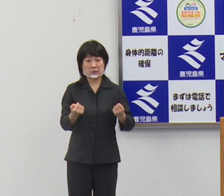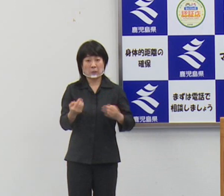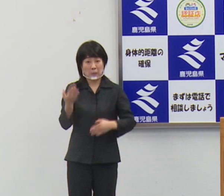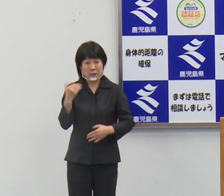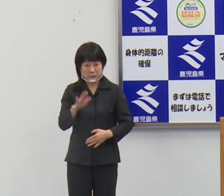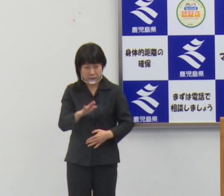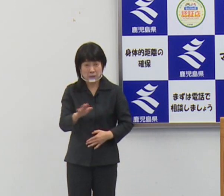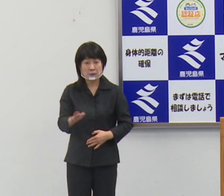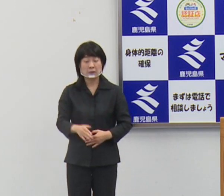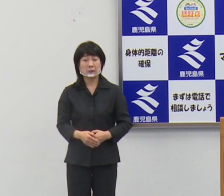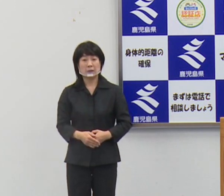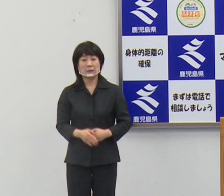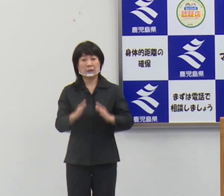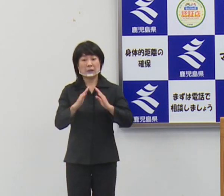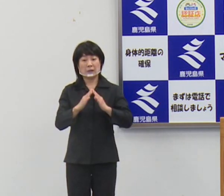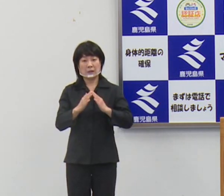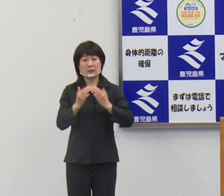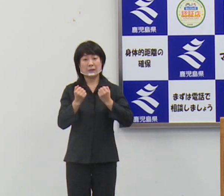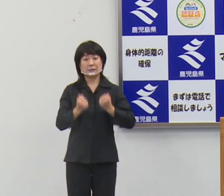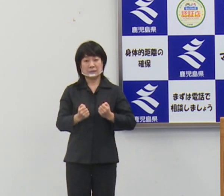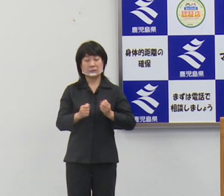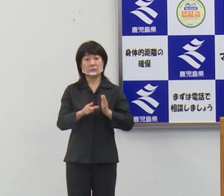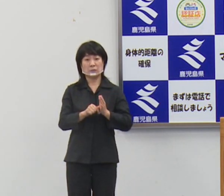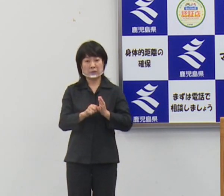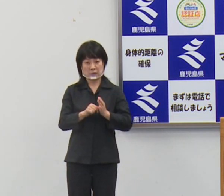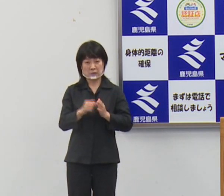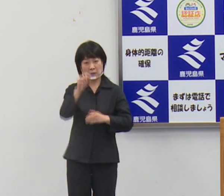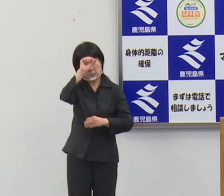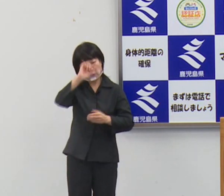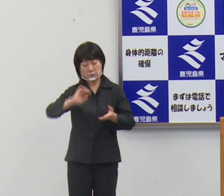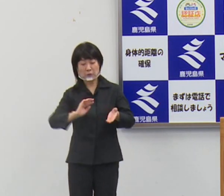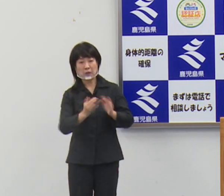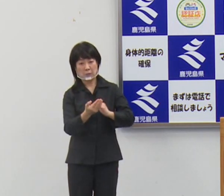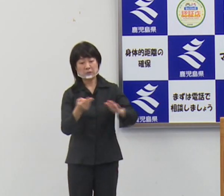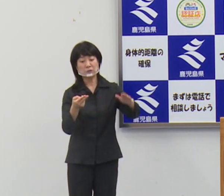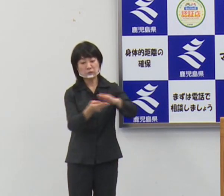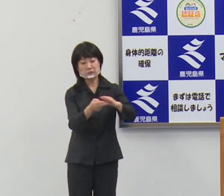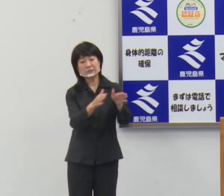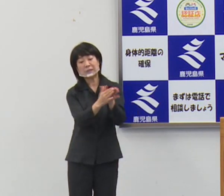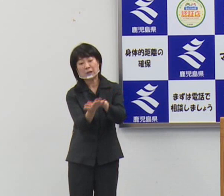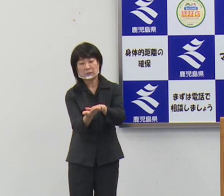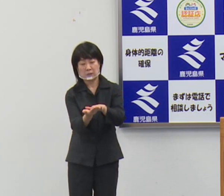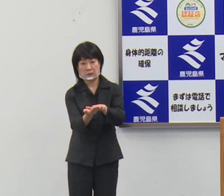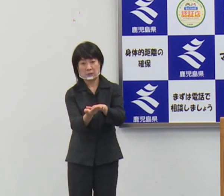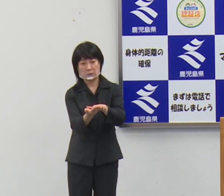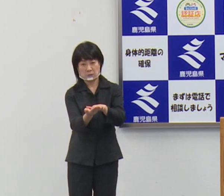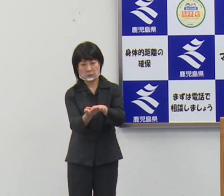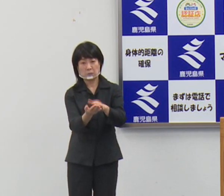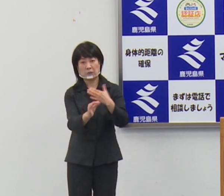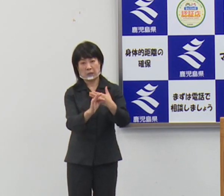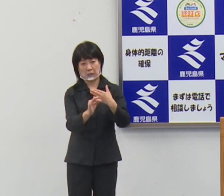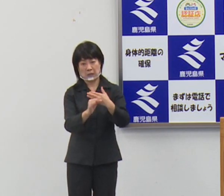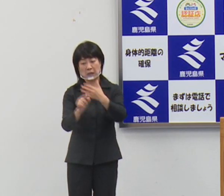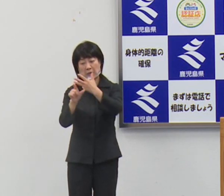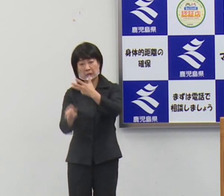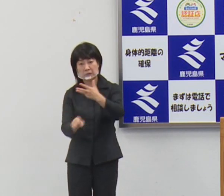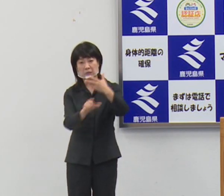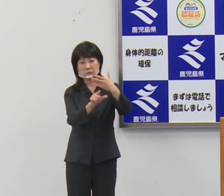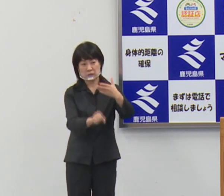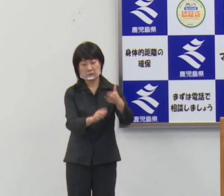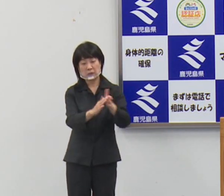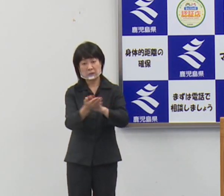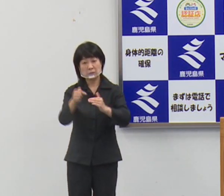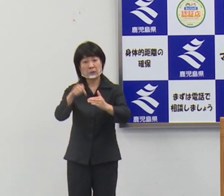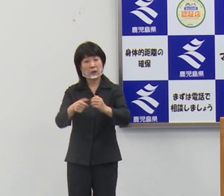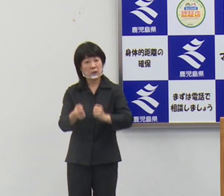けれども、その自宅待機中に急変して入院して亡くなったというようなケースというのは8月9月の亡くなった方